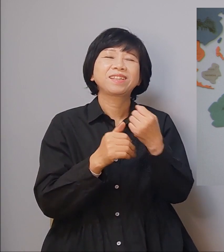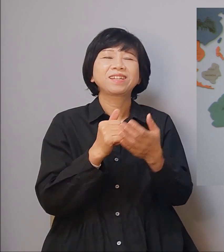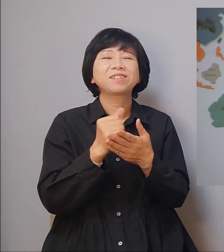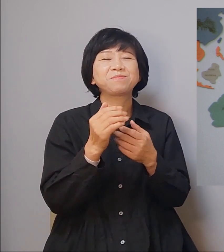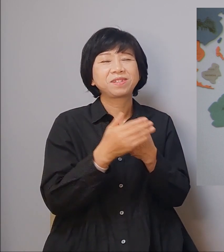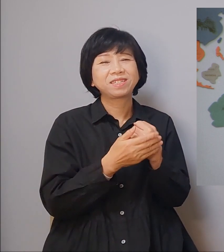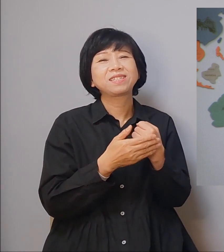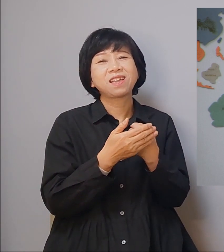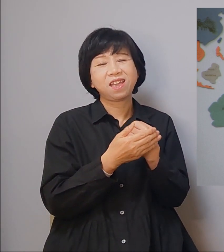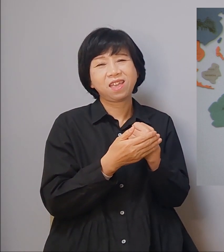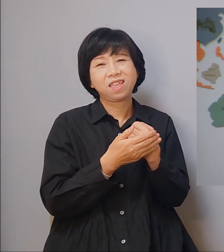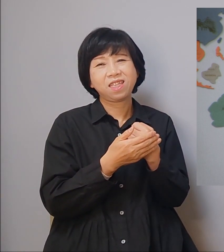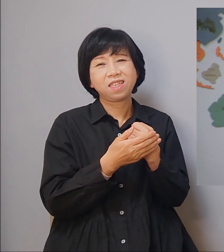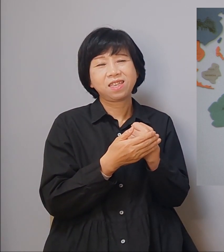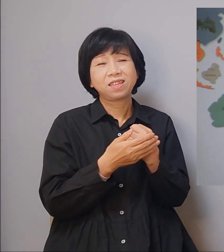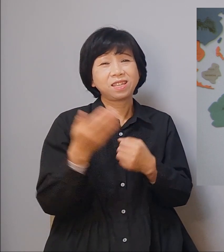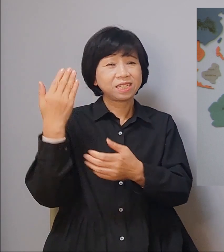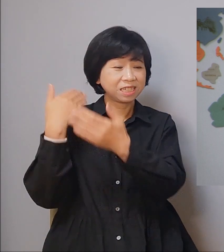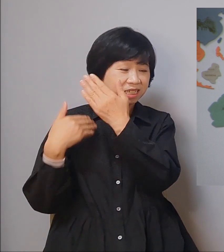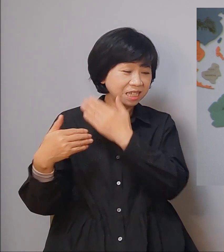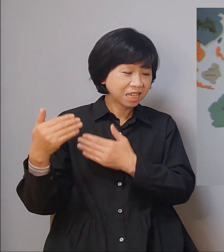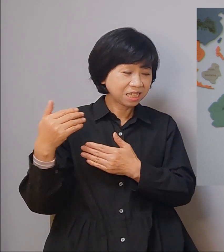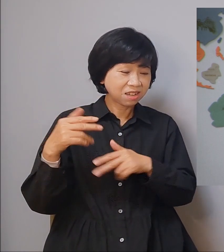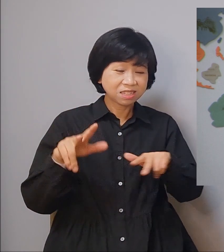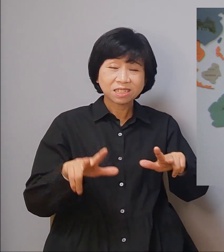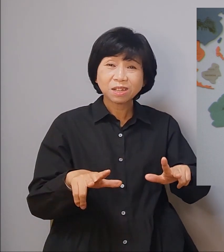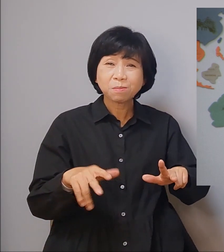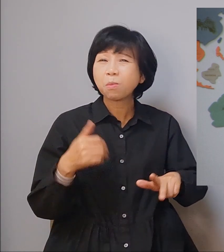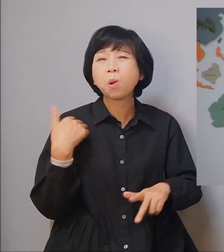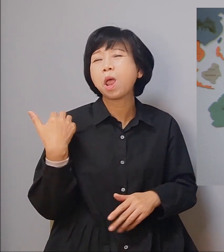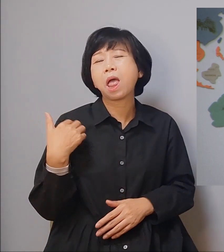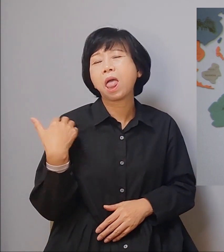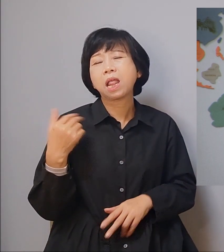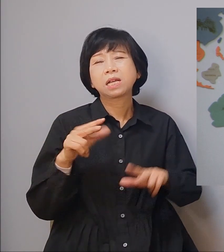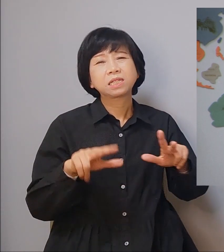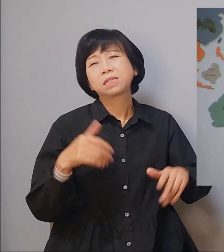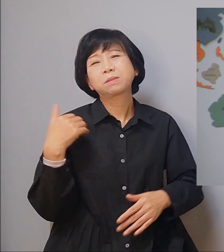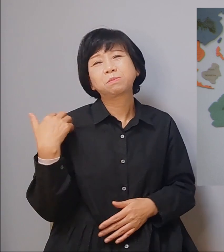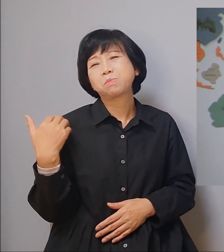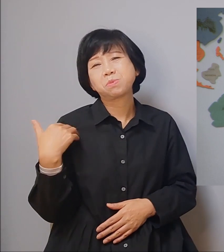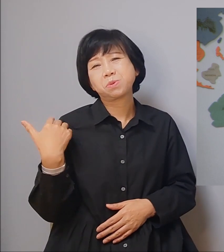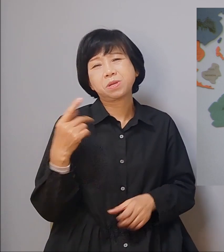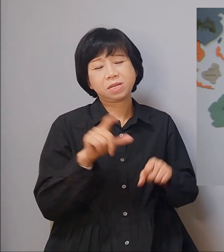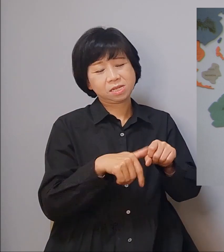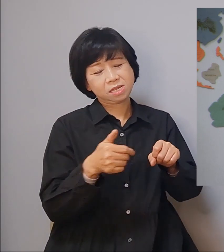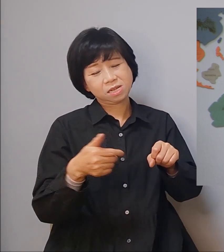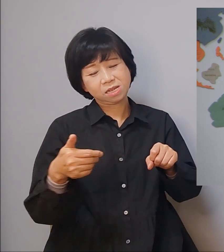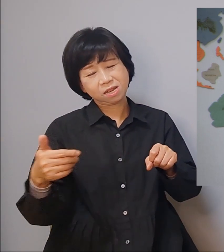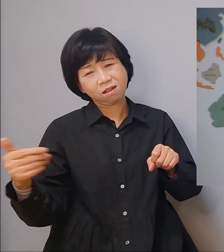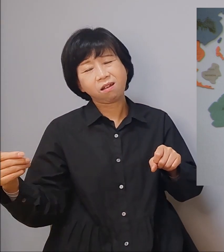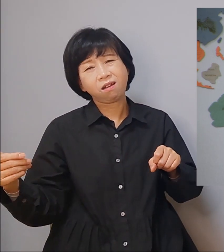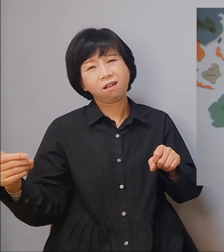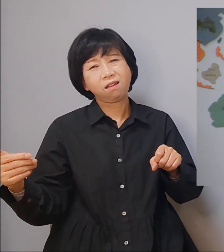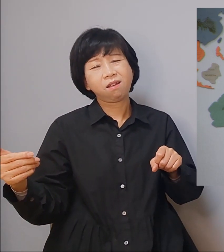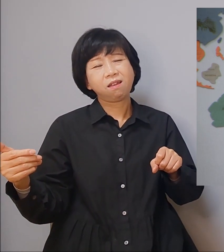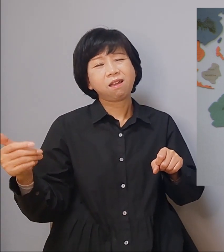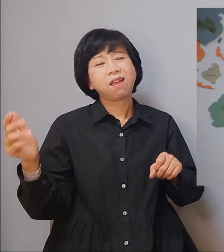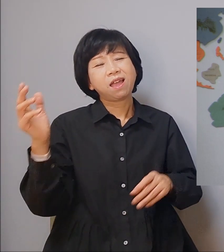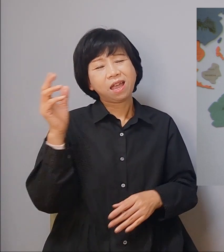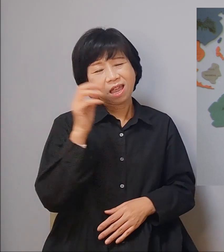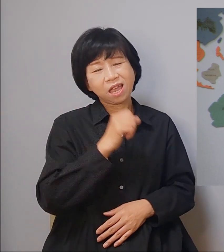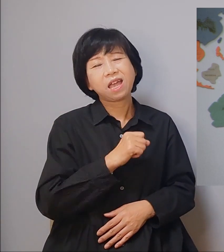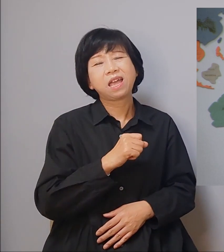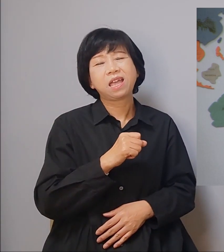근데 그때는 미처 몰랐는데 시간이 많이 지나고 난 이후에 깨닫는 경우가 종종 있다는 거죠. 지금